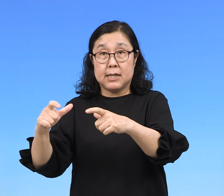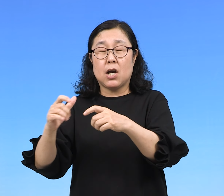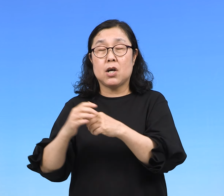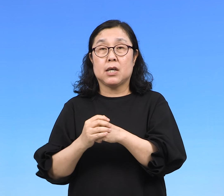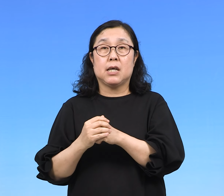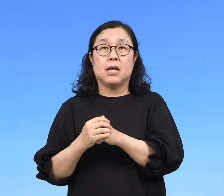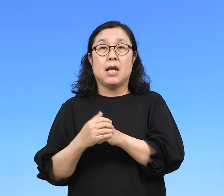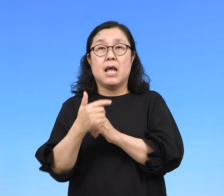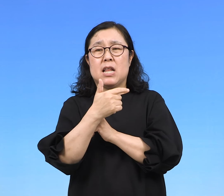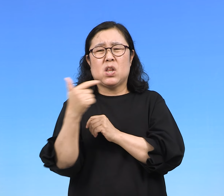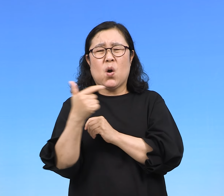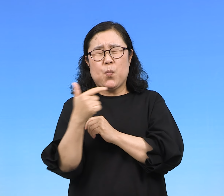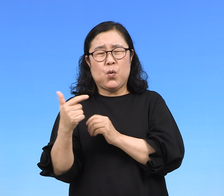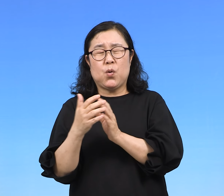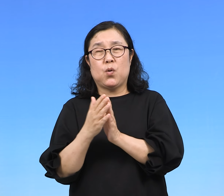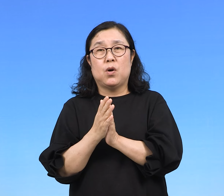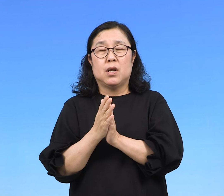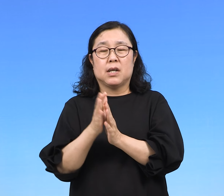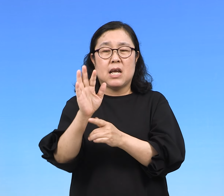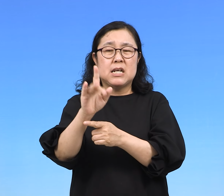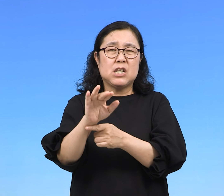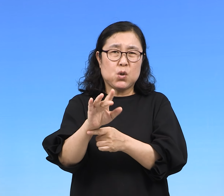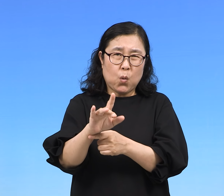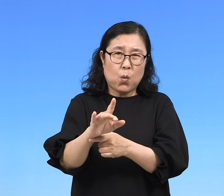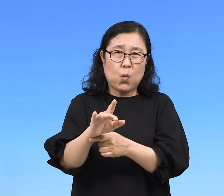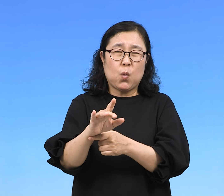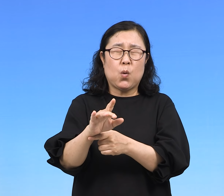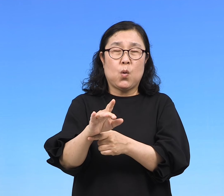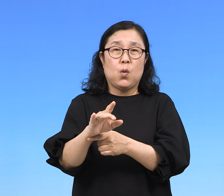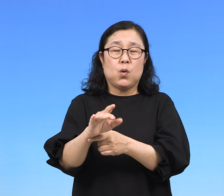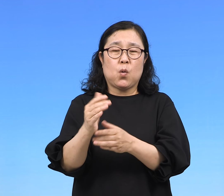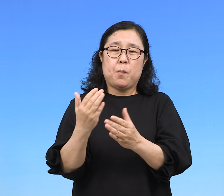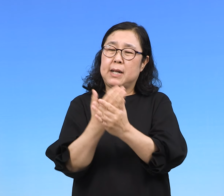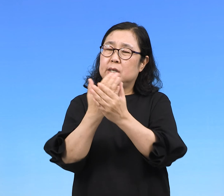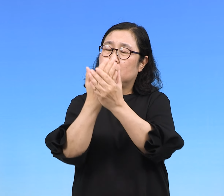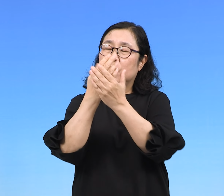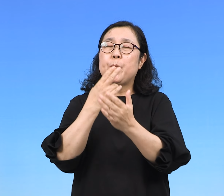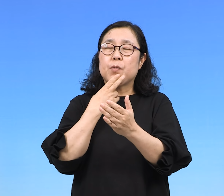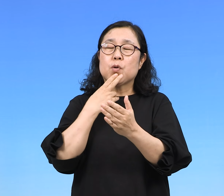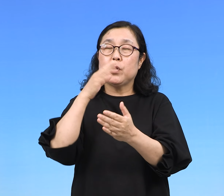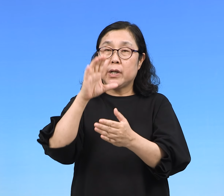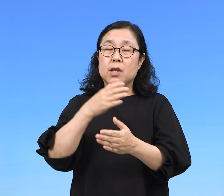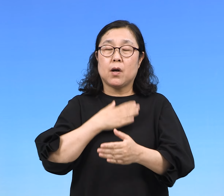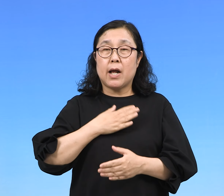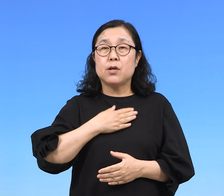지역이 얼마나 침체되고 낙후가 돼 있는 상태인지 금방 알 수 있는 거 아닙니까?